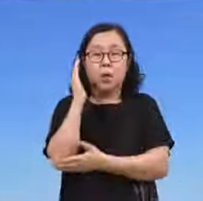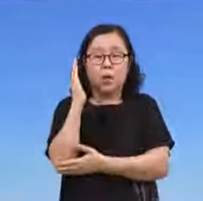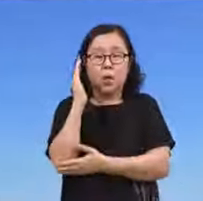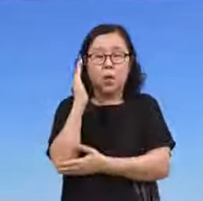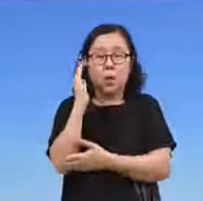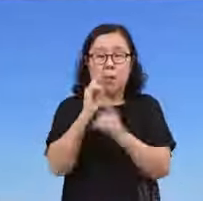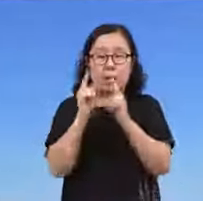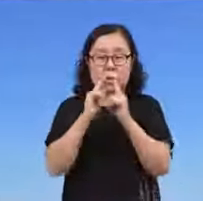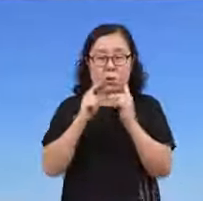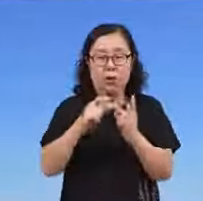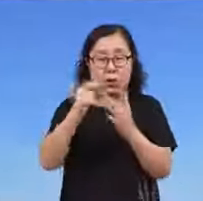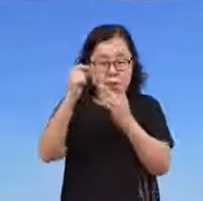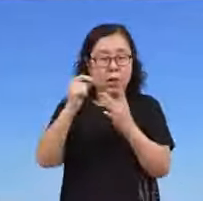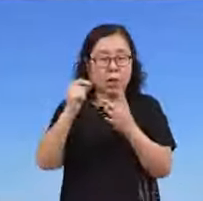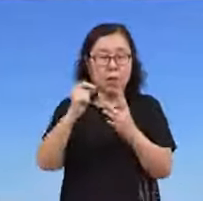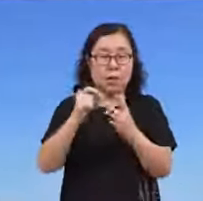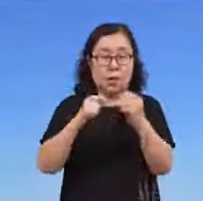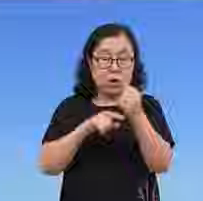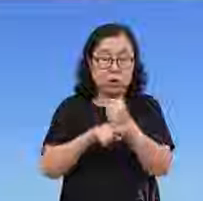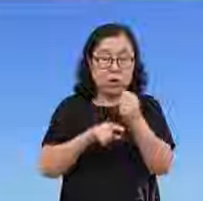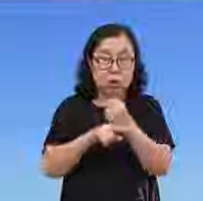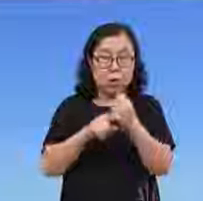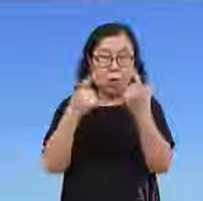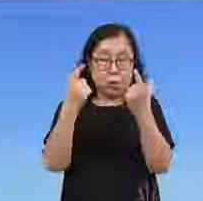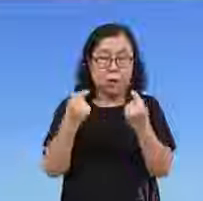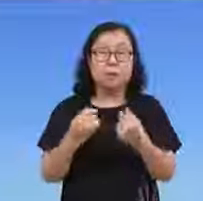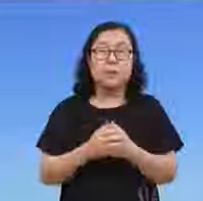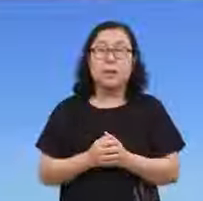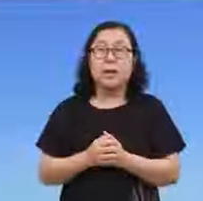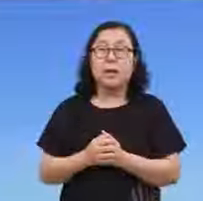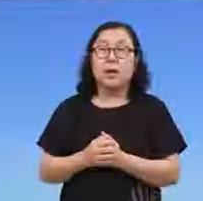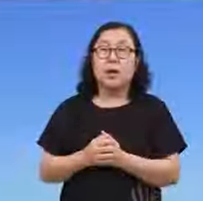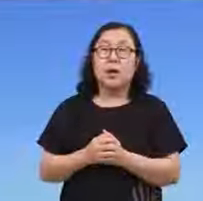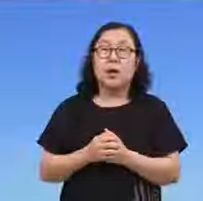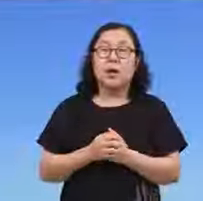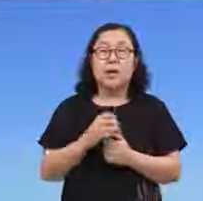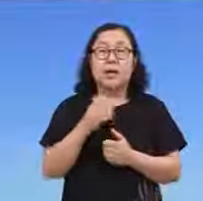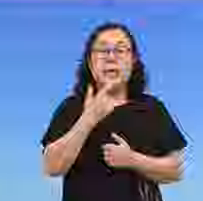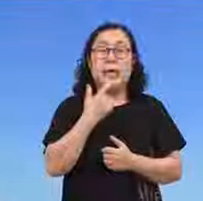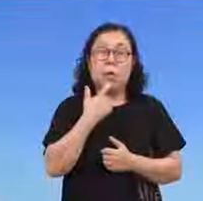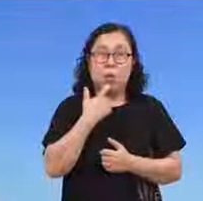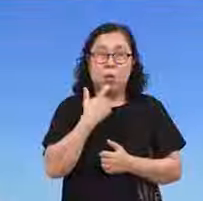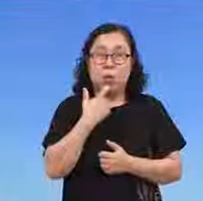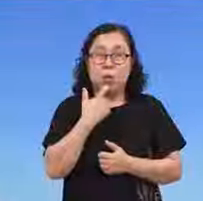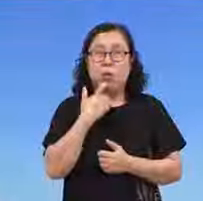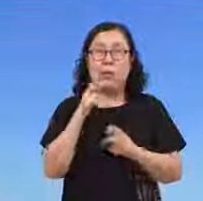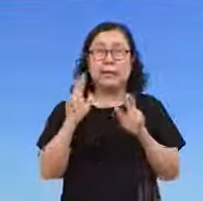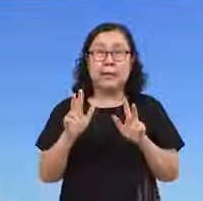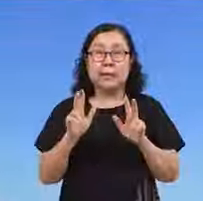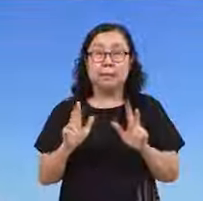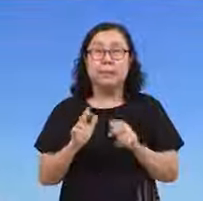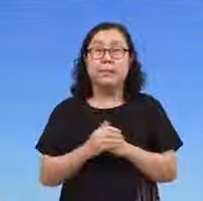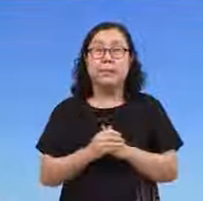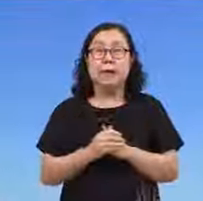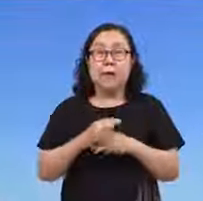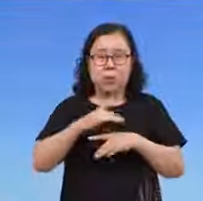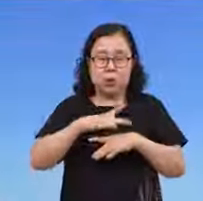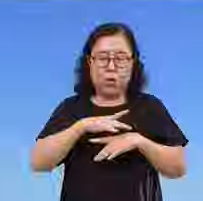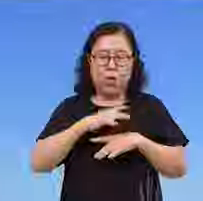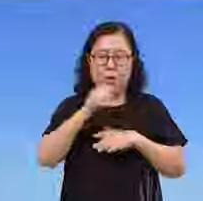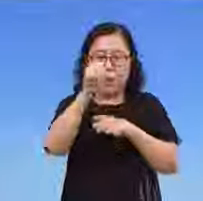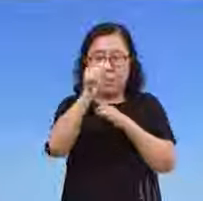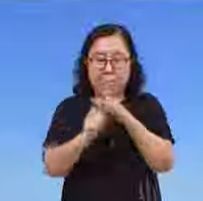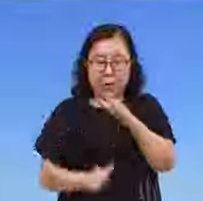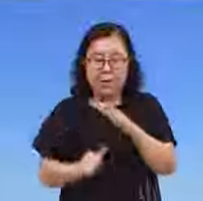설교 말씀으로 선택한 배경도 마찬가지입니다. 지금 오늘 본문의 주인공 야곱이